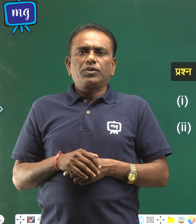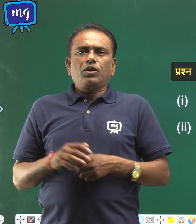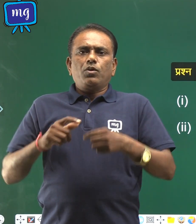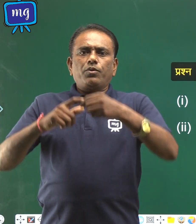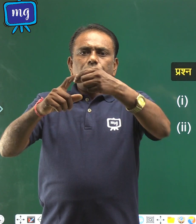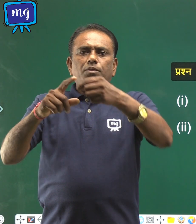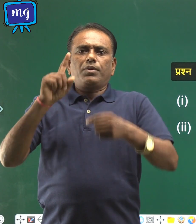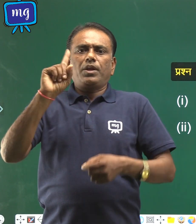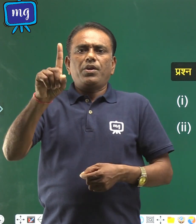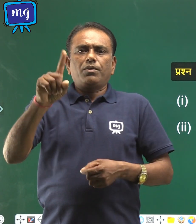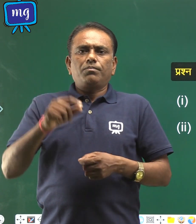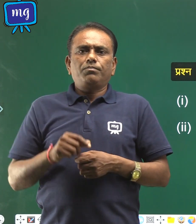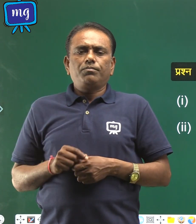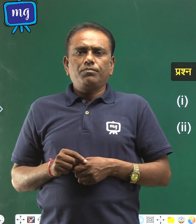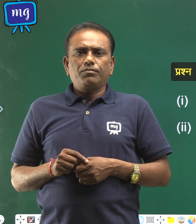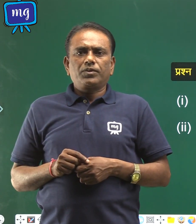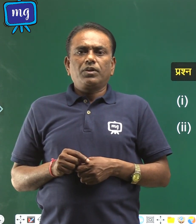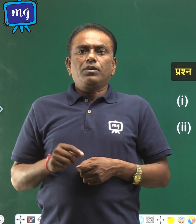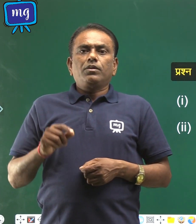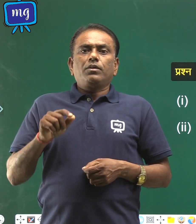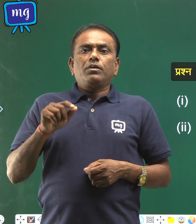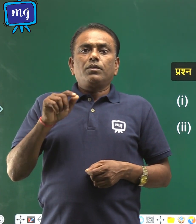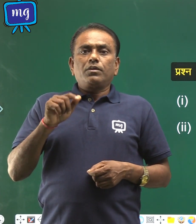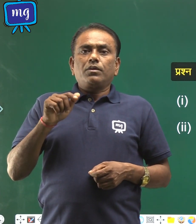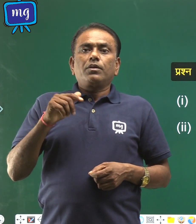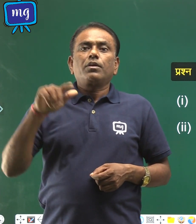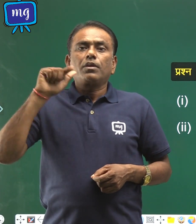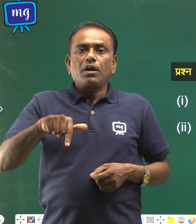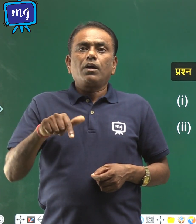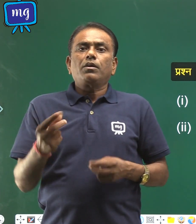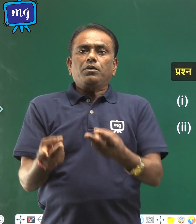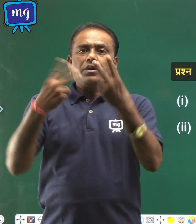प्रश्न 1, क्या निम्न राशियां